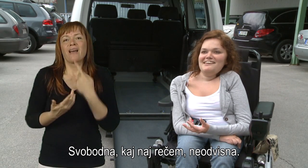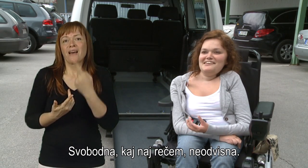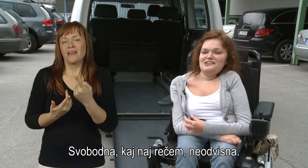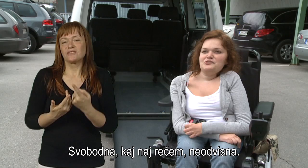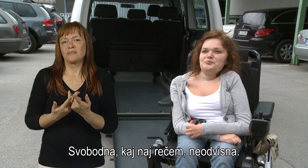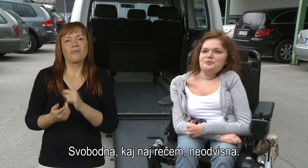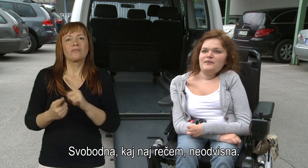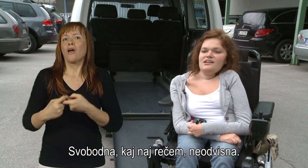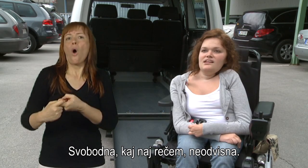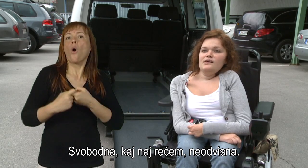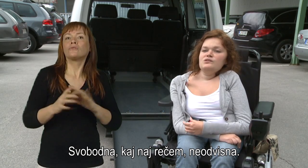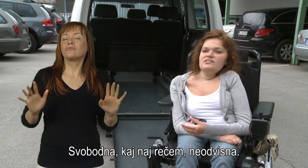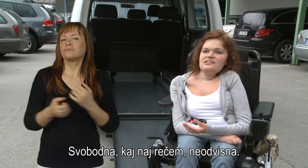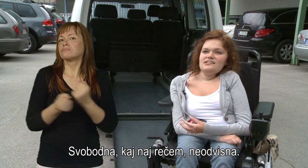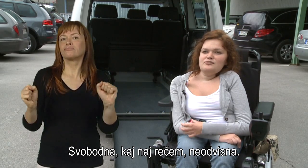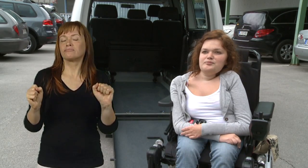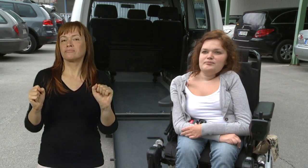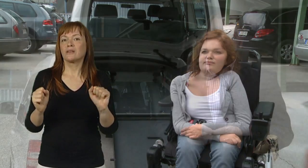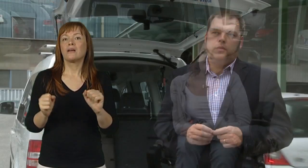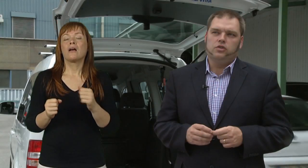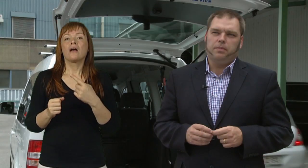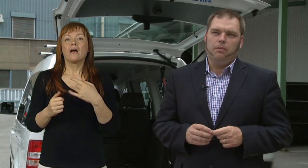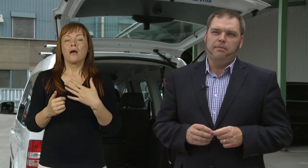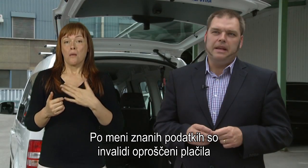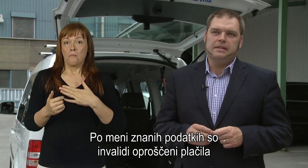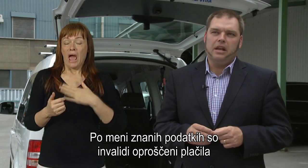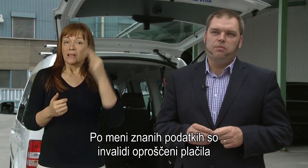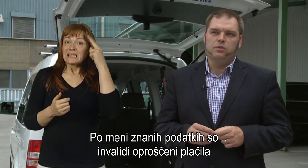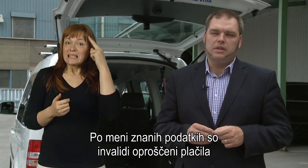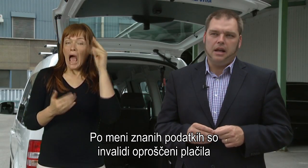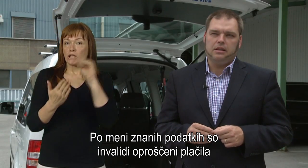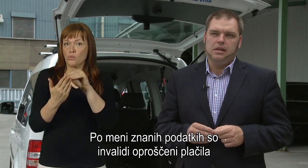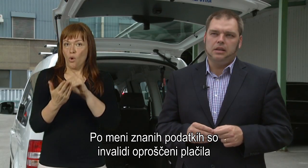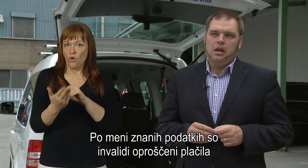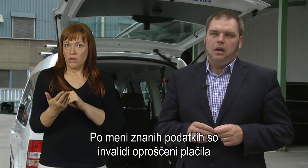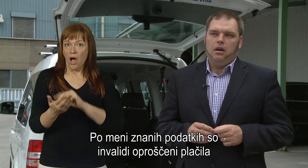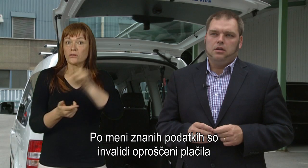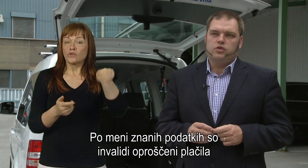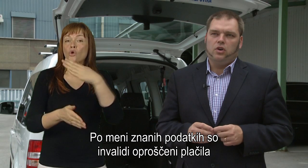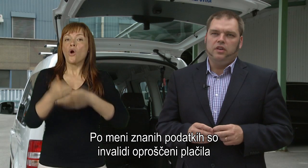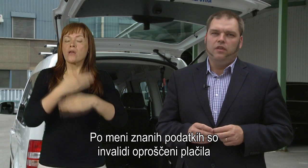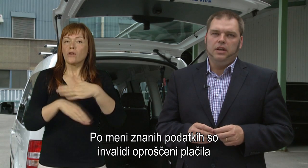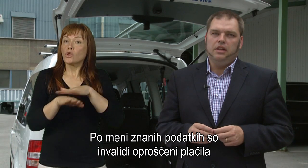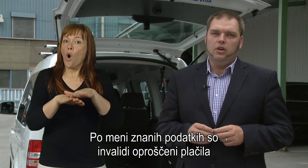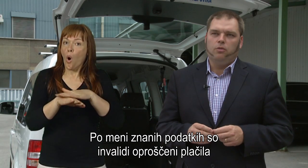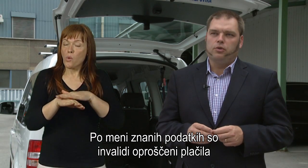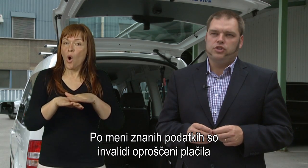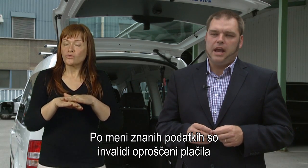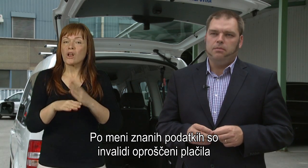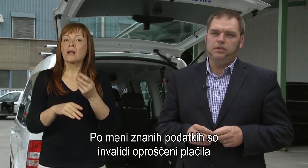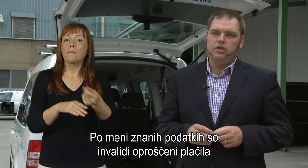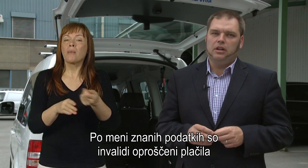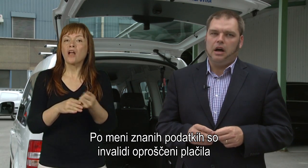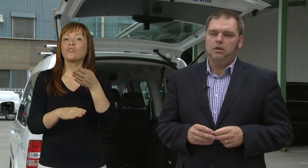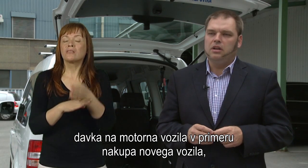svobodna, kaj naj rečem, neodvisna. Čeprav po meni znanih podatkih so invalidi